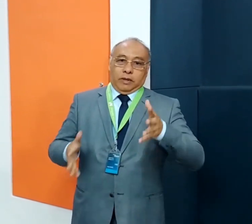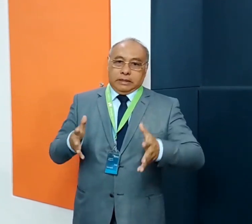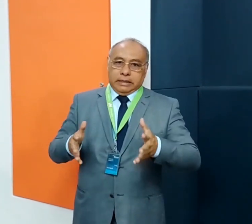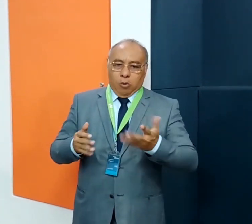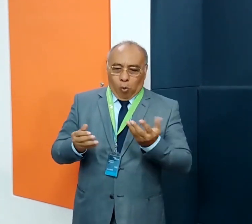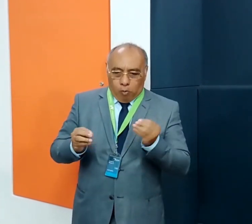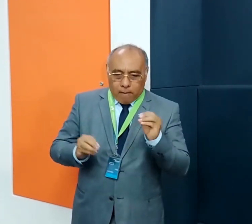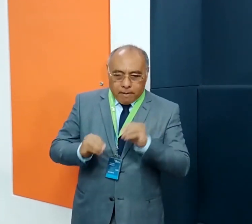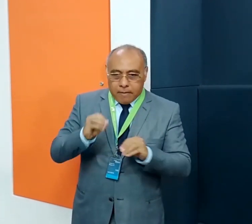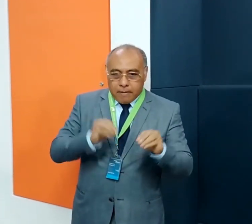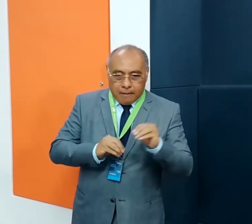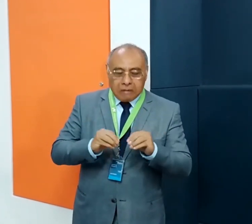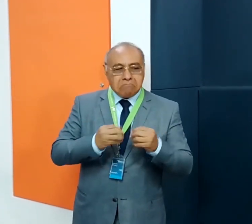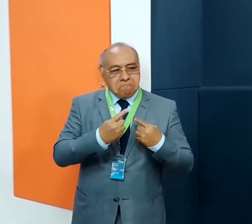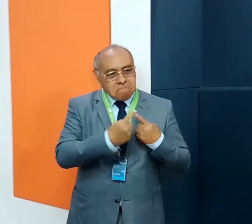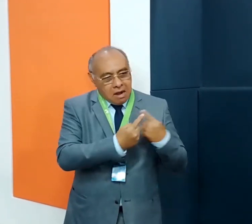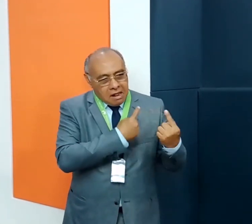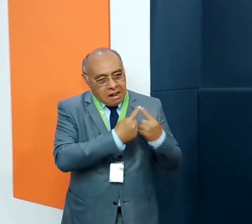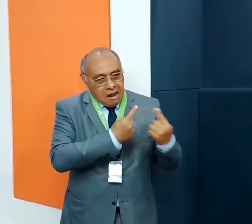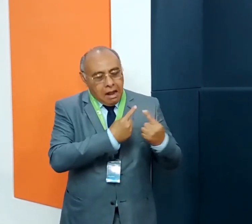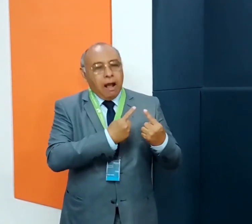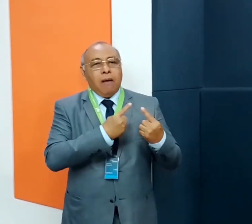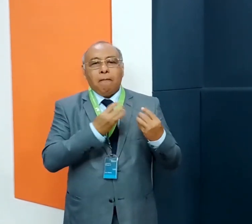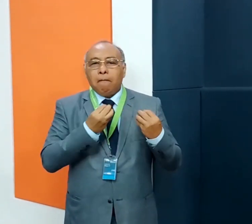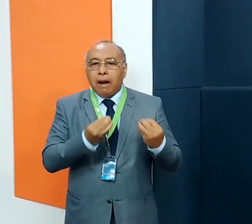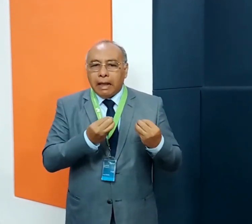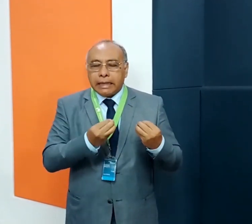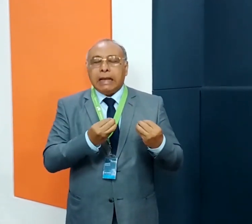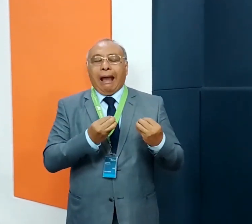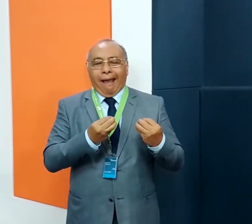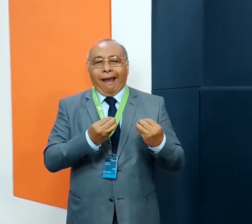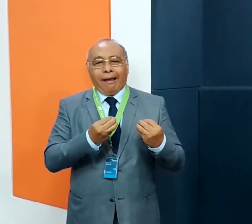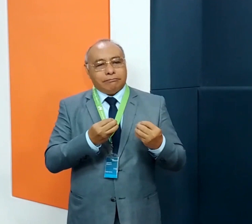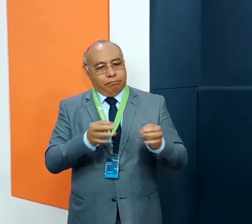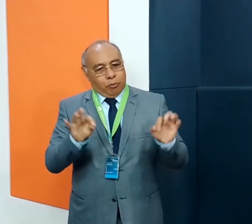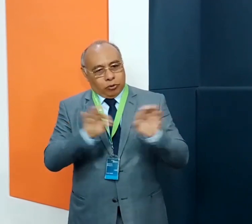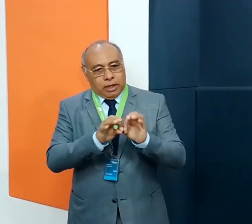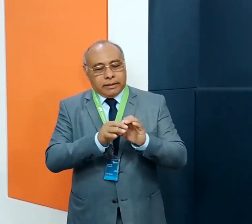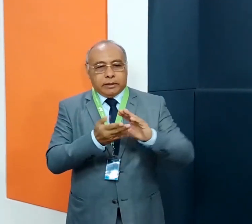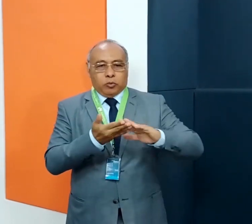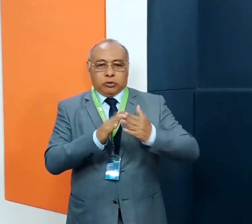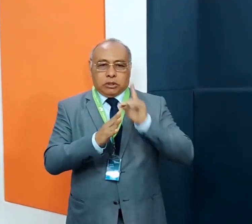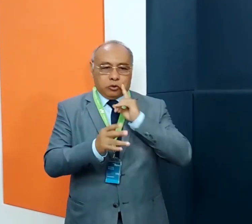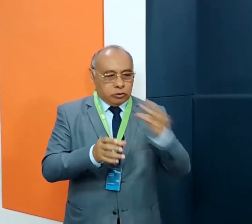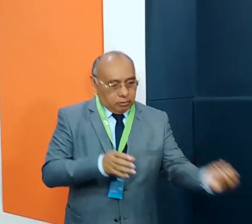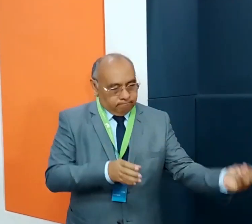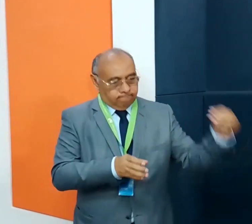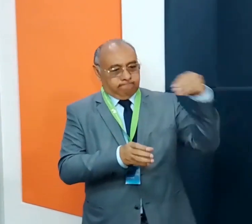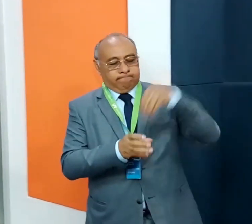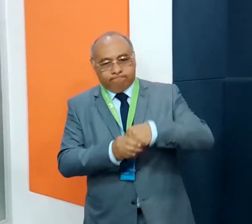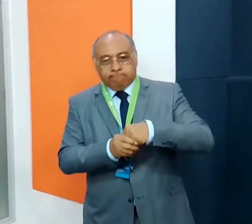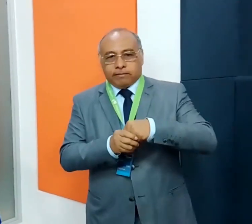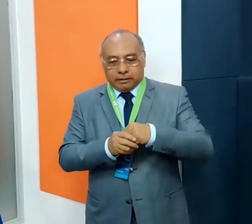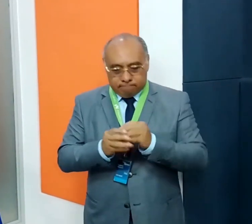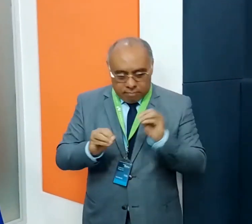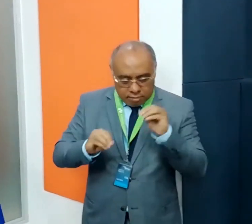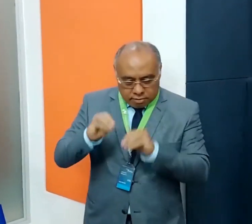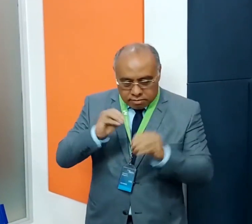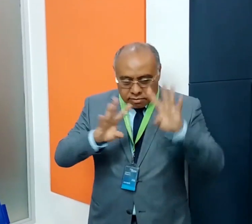la comunidad sorda sea incluida y pueda desarrollar su imaginación y participar en todo